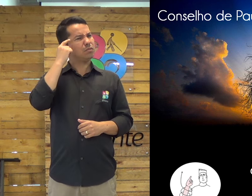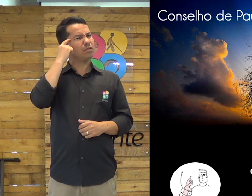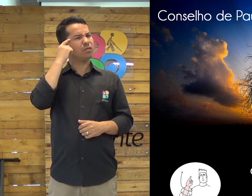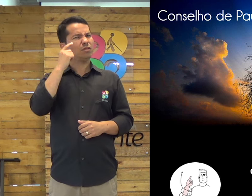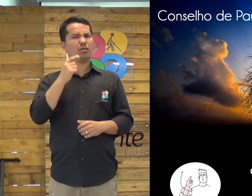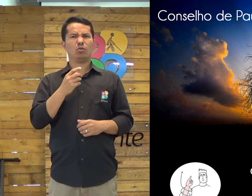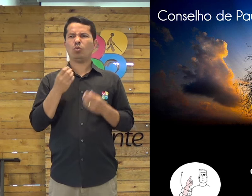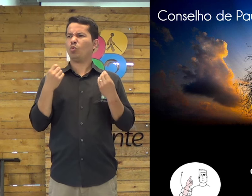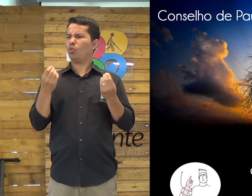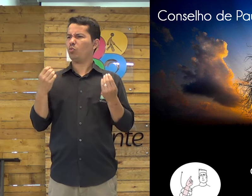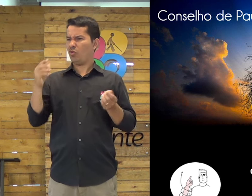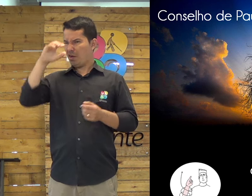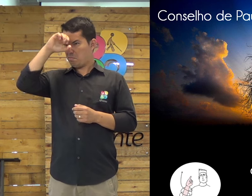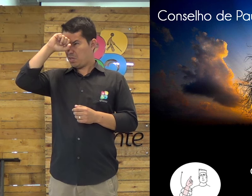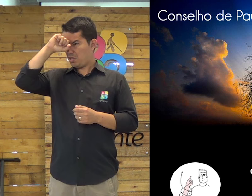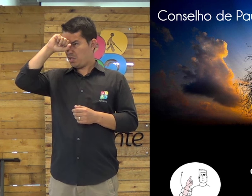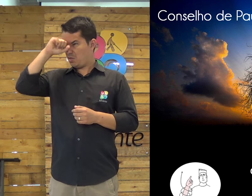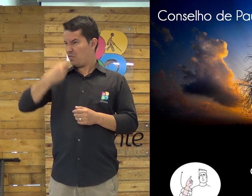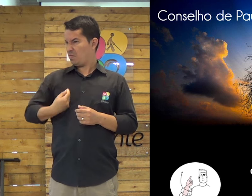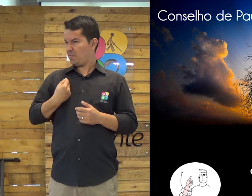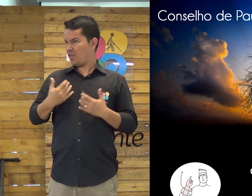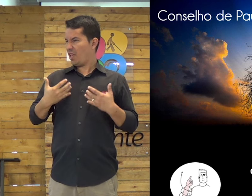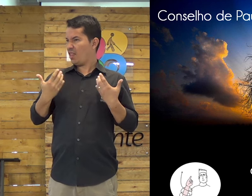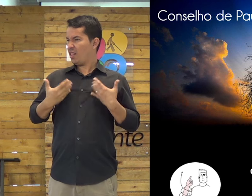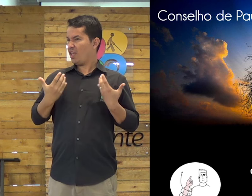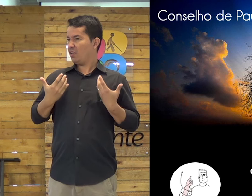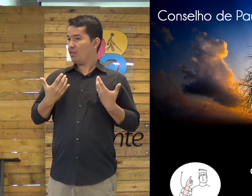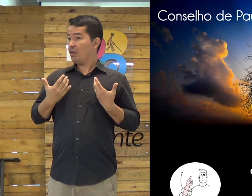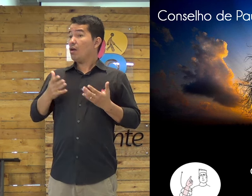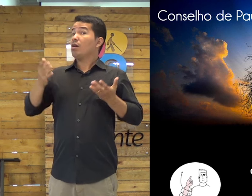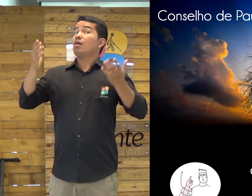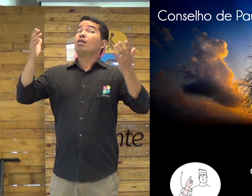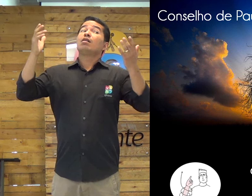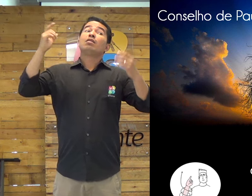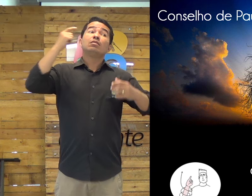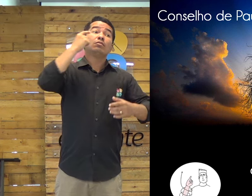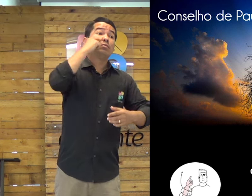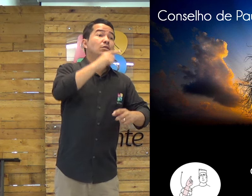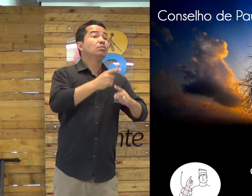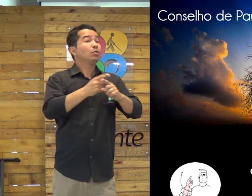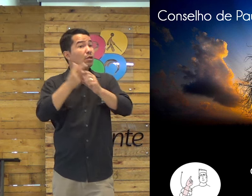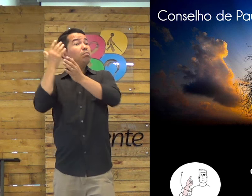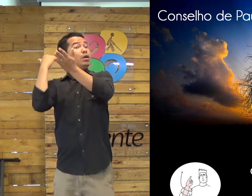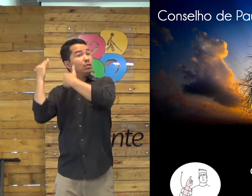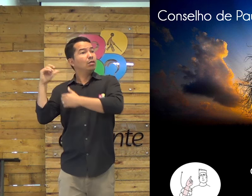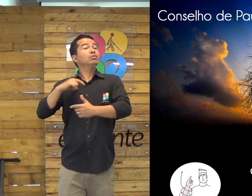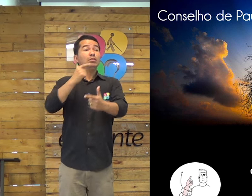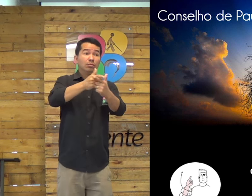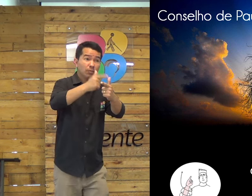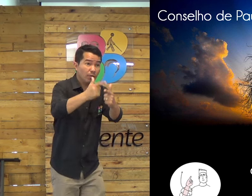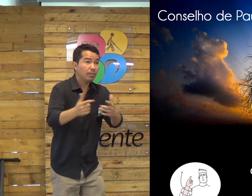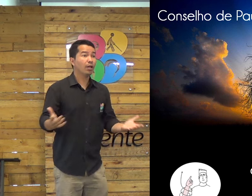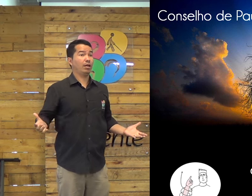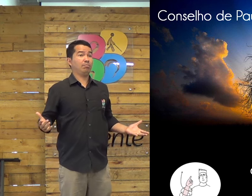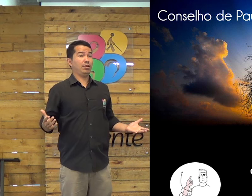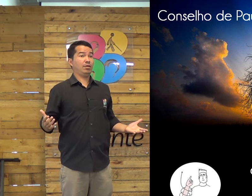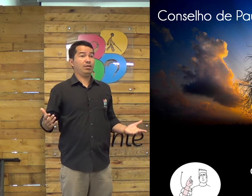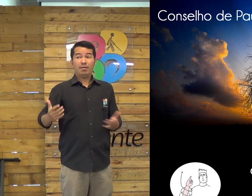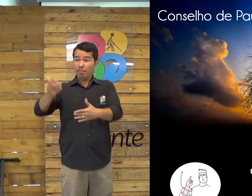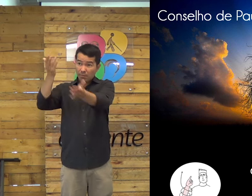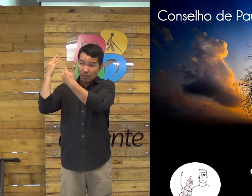Que sério, né? Eu fico pensando, como é que aprende com isso, se ele tem uma vida leve, tá? O que isso quer